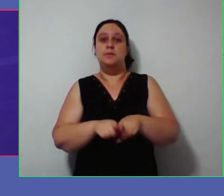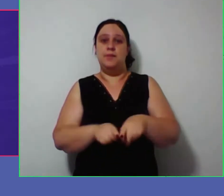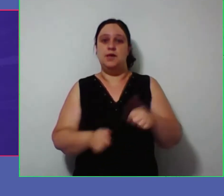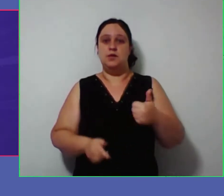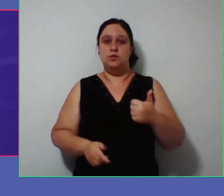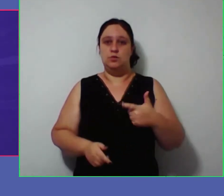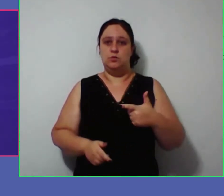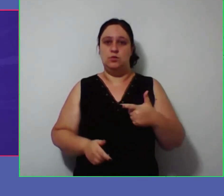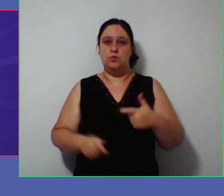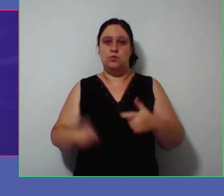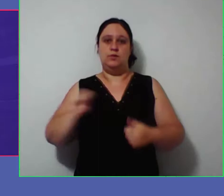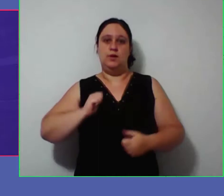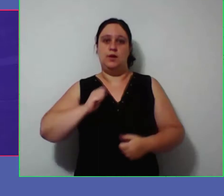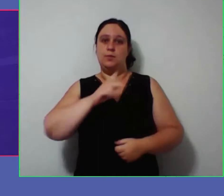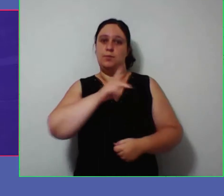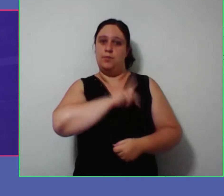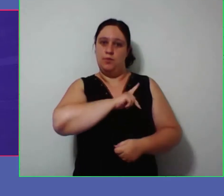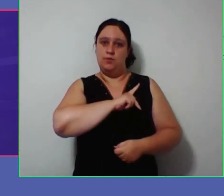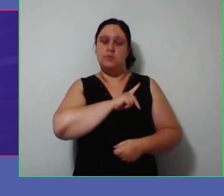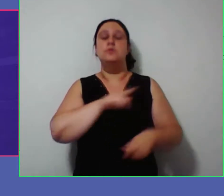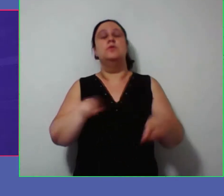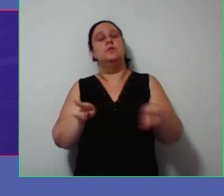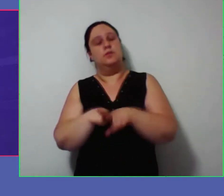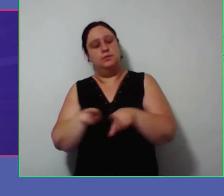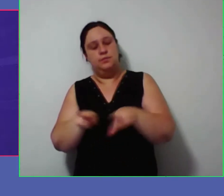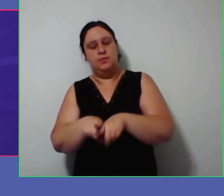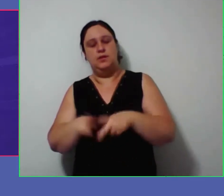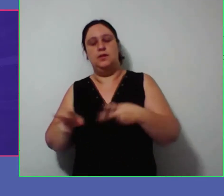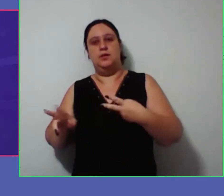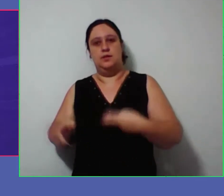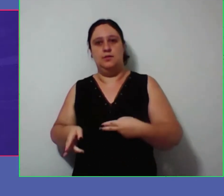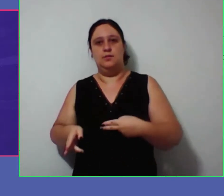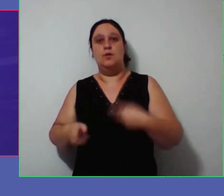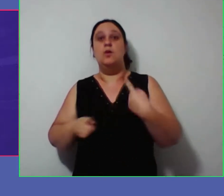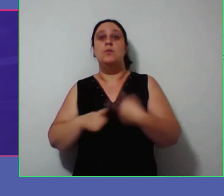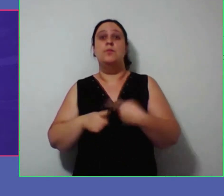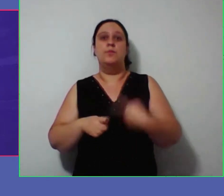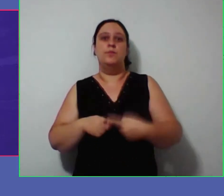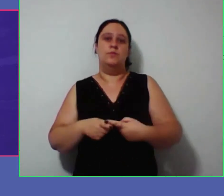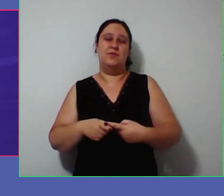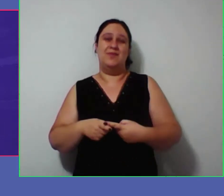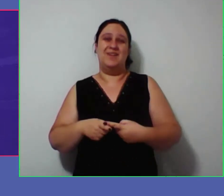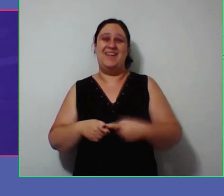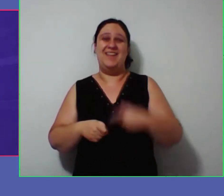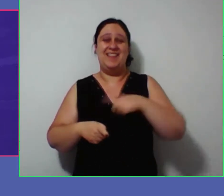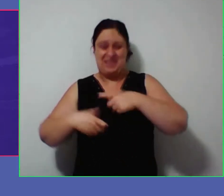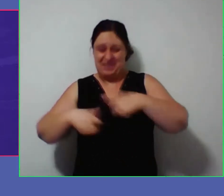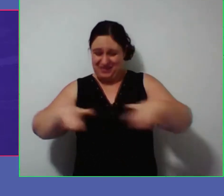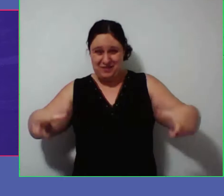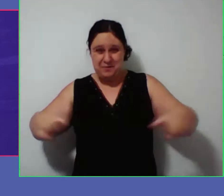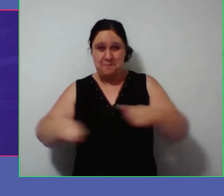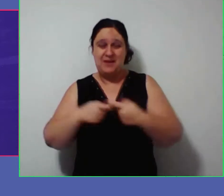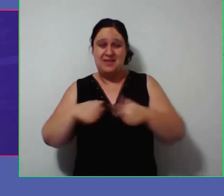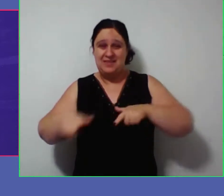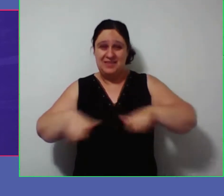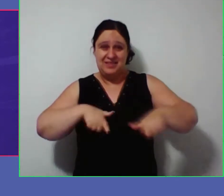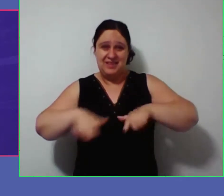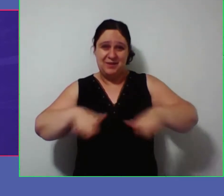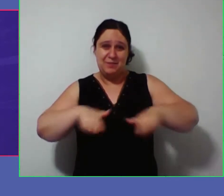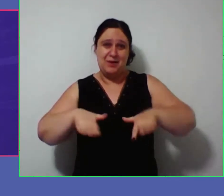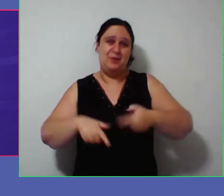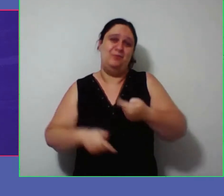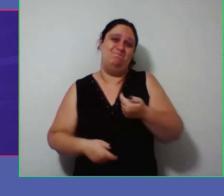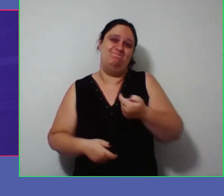fazer a mesma obra, porque a seara é grande e os trabalhadores são poucos. E em seguida, nós vimos